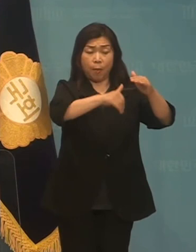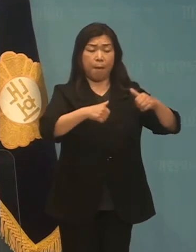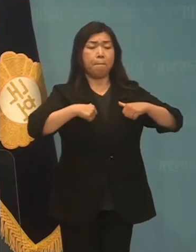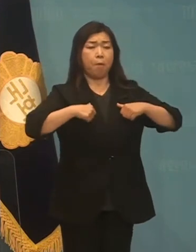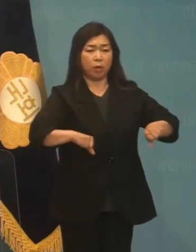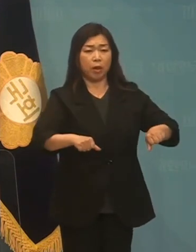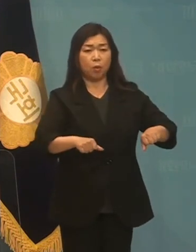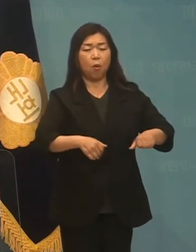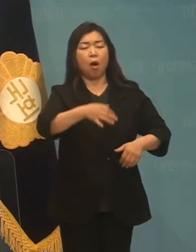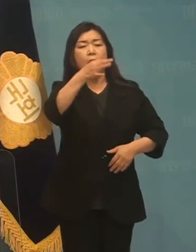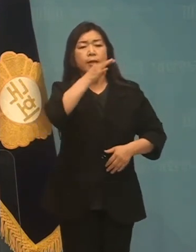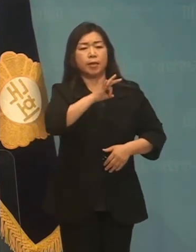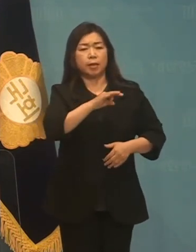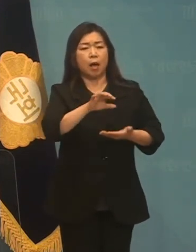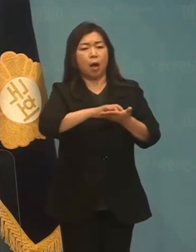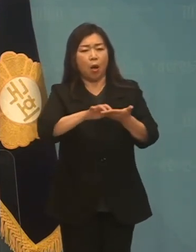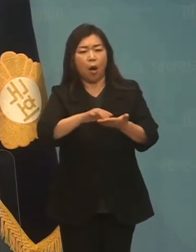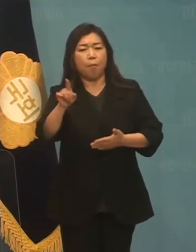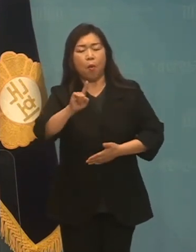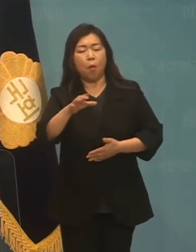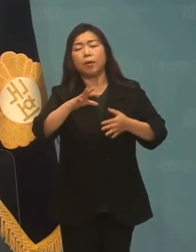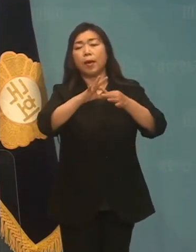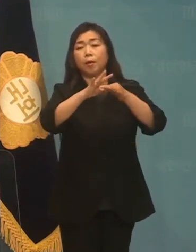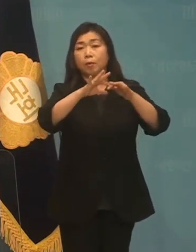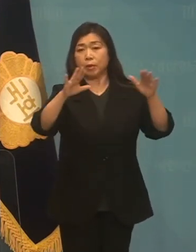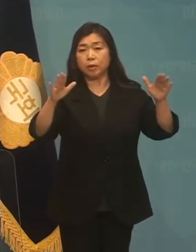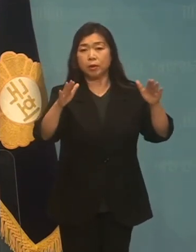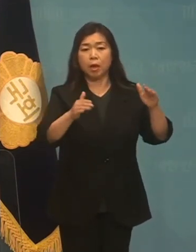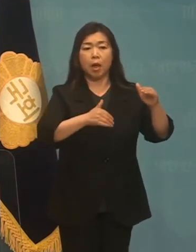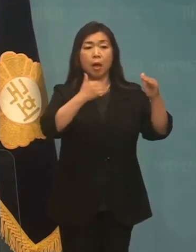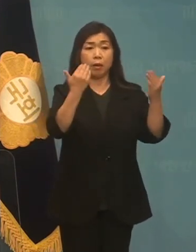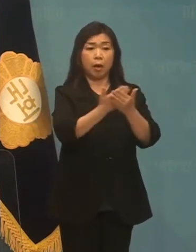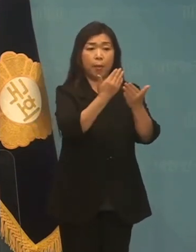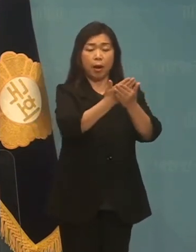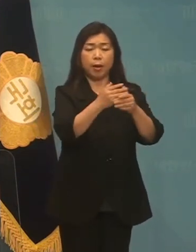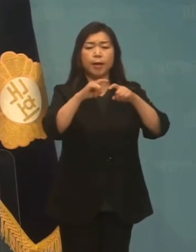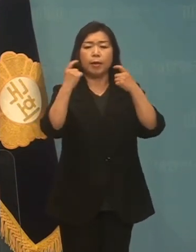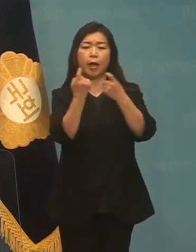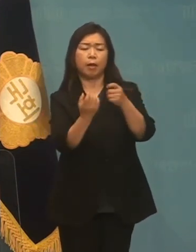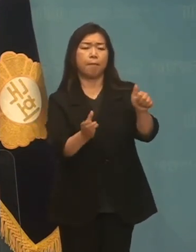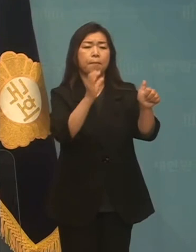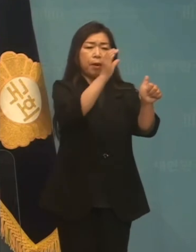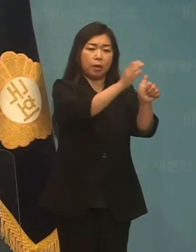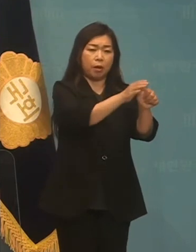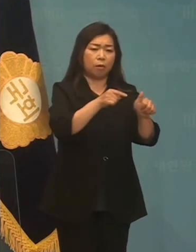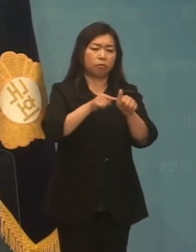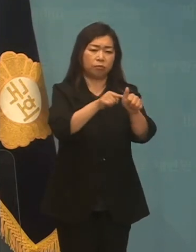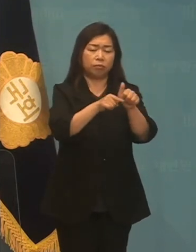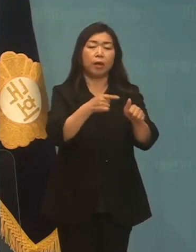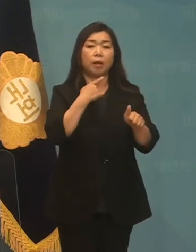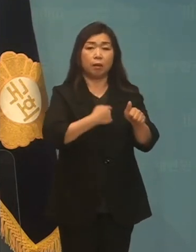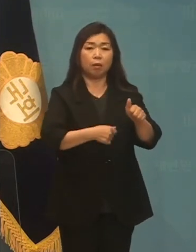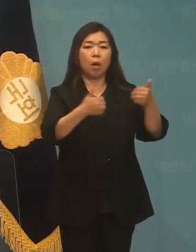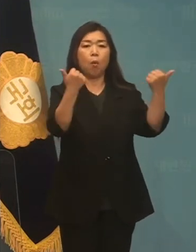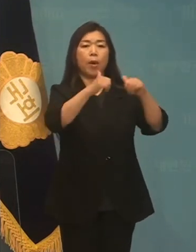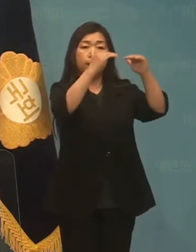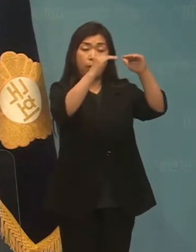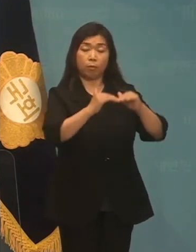포기하고 이익이 얼마가 남든 개발을 민간에 넘기라고 요구했던